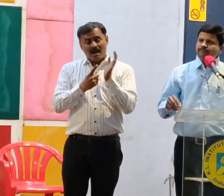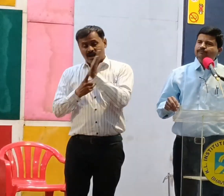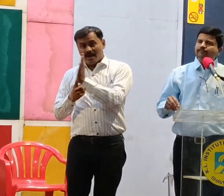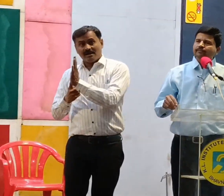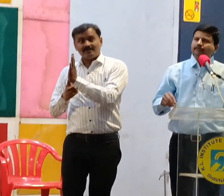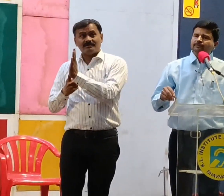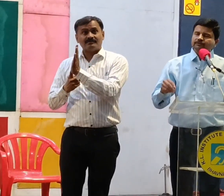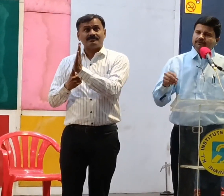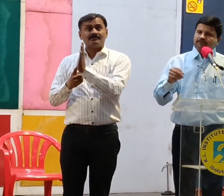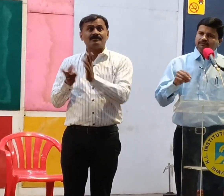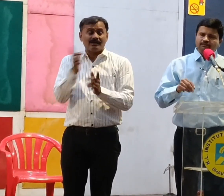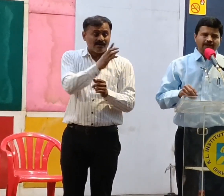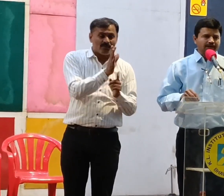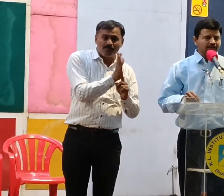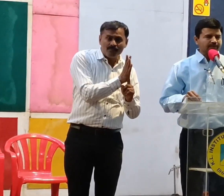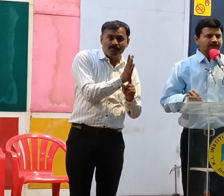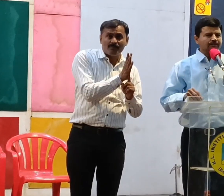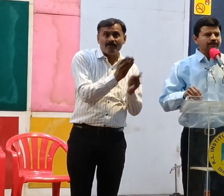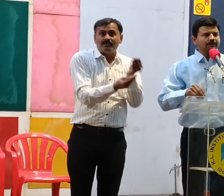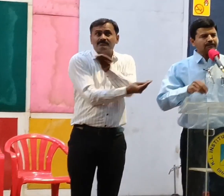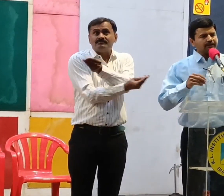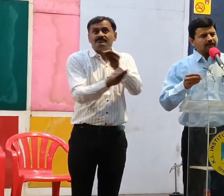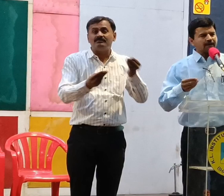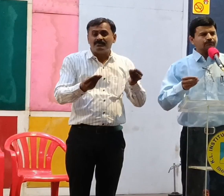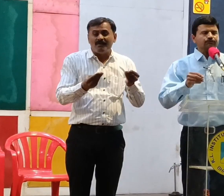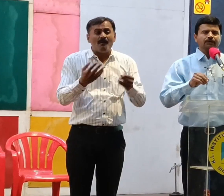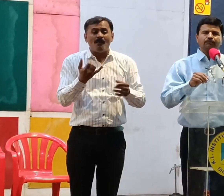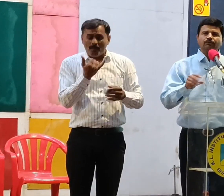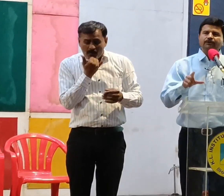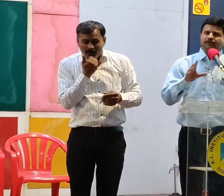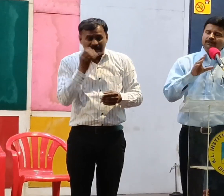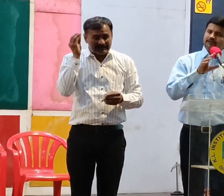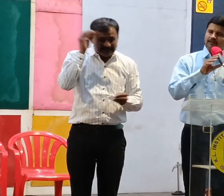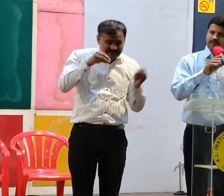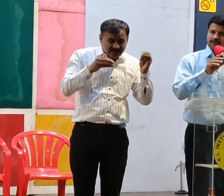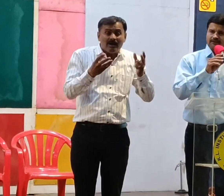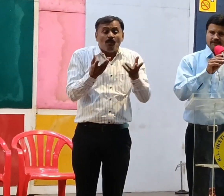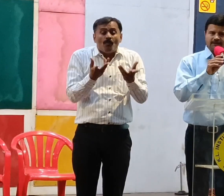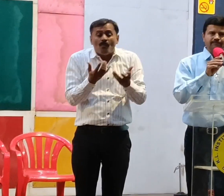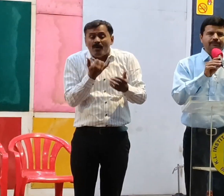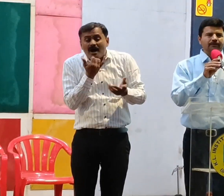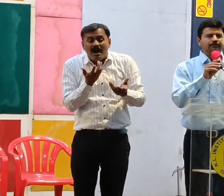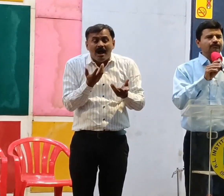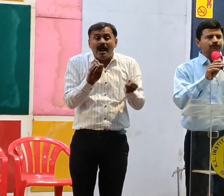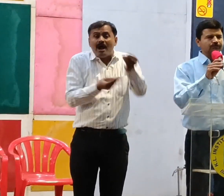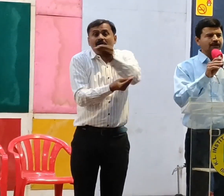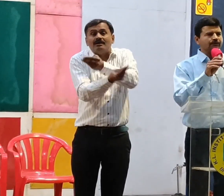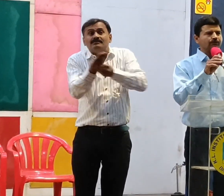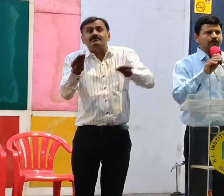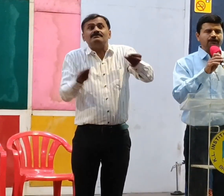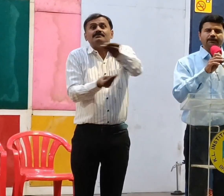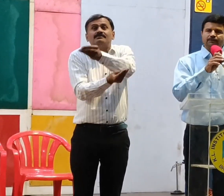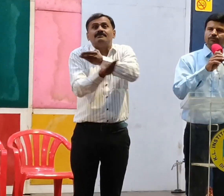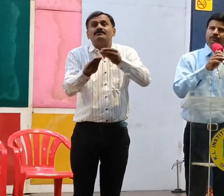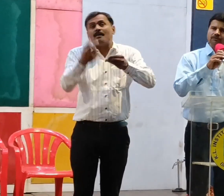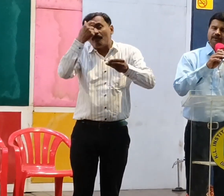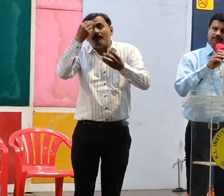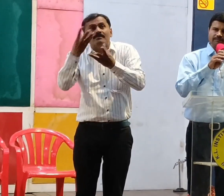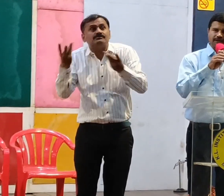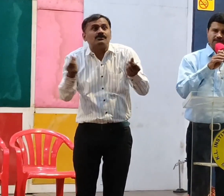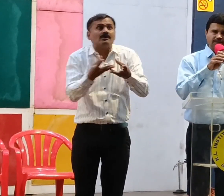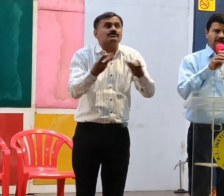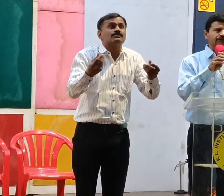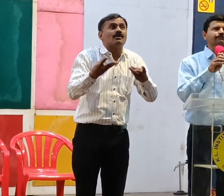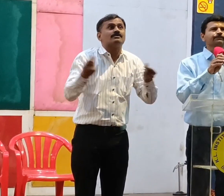બતાવે, શિક્ષક વાલીને બતાવે અને જે કાંઈ સૂચનાઓ હોય એ આદાન પ્રદાન થાય, જે મુશ્કેલીઓ હોય એ દૂર કરવા